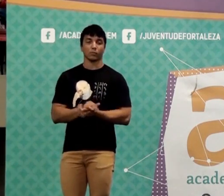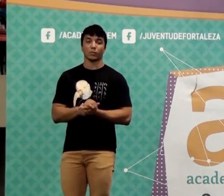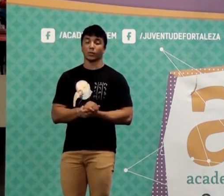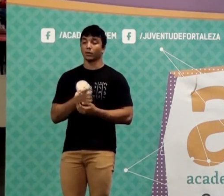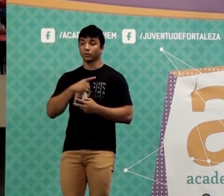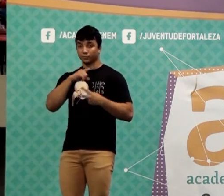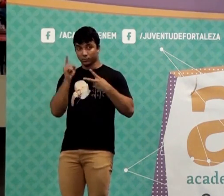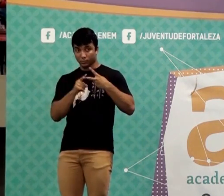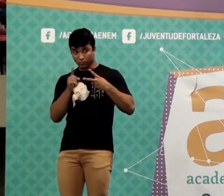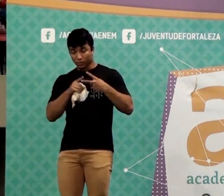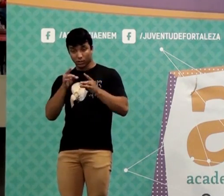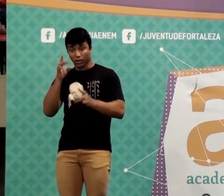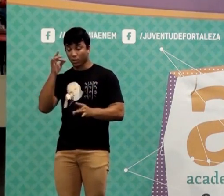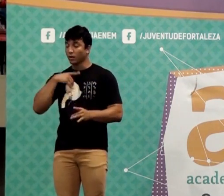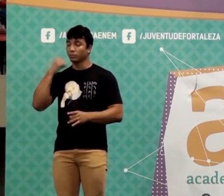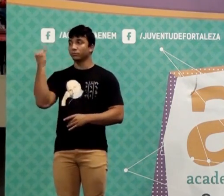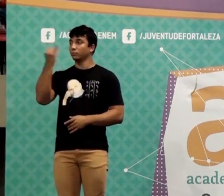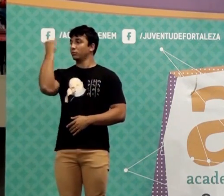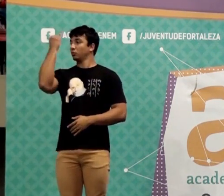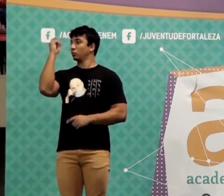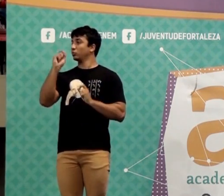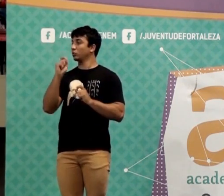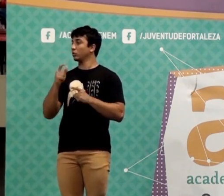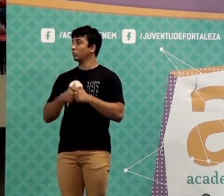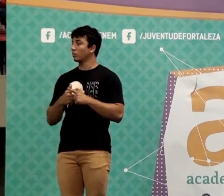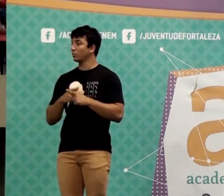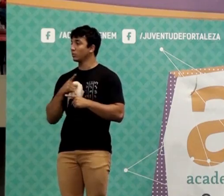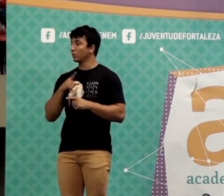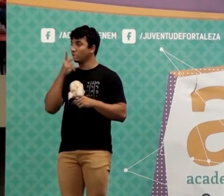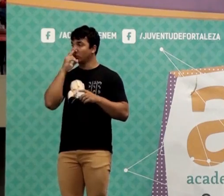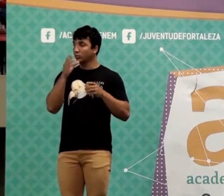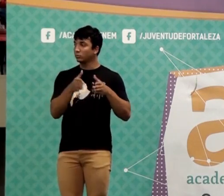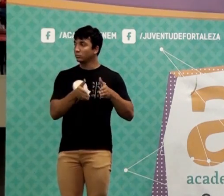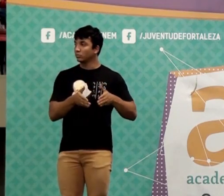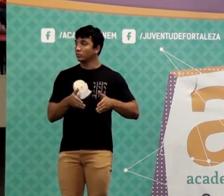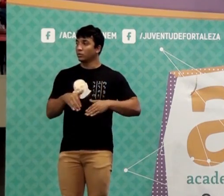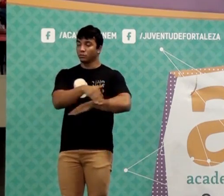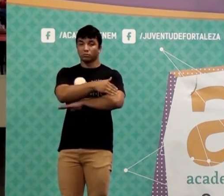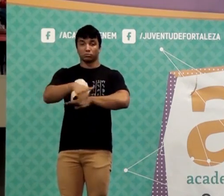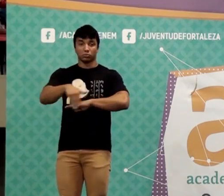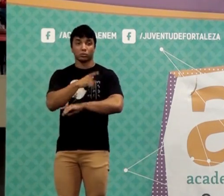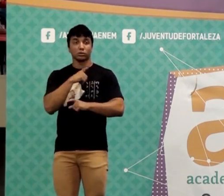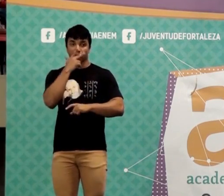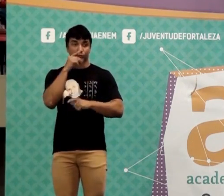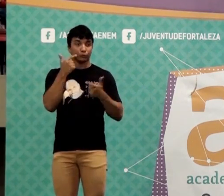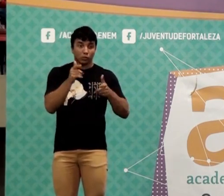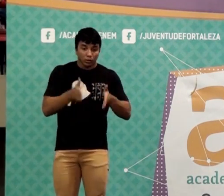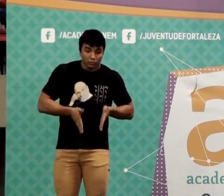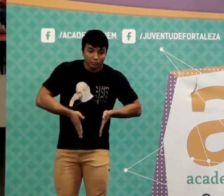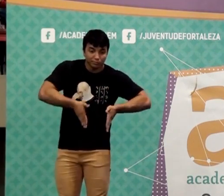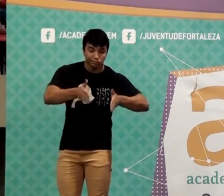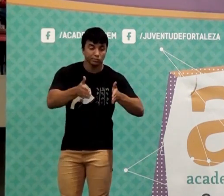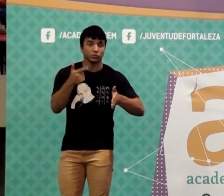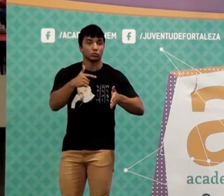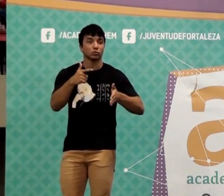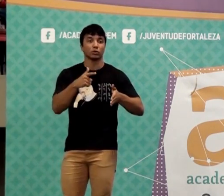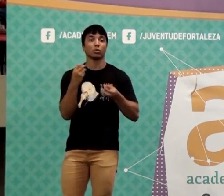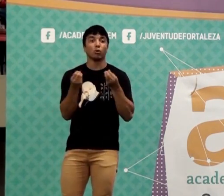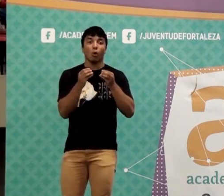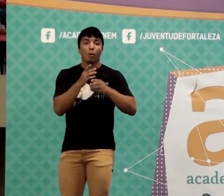feudal a fazer comércio de um canto para outro. Beleza? Está começando a surgir o que mais tarde a gente vai identificar